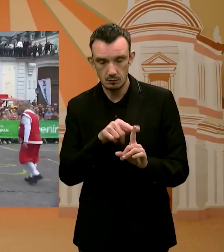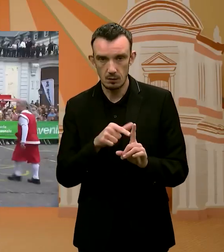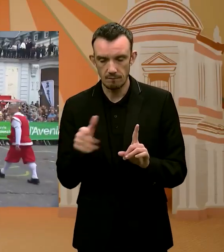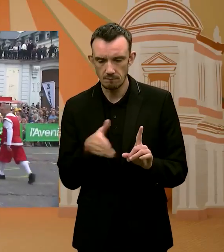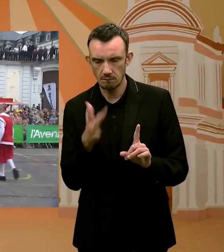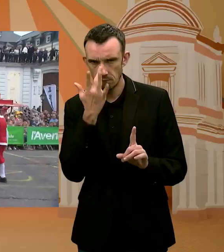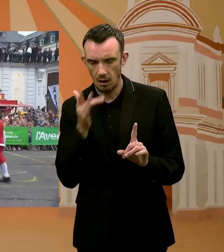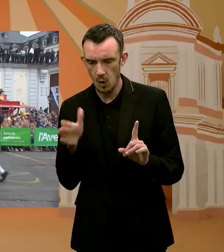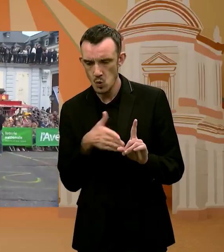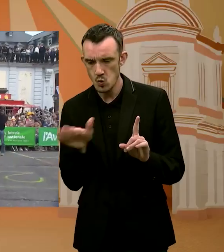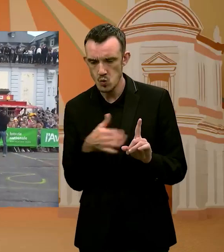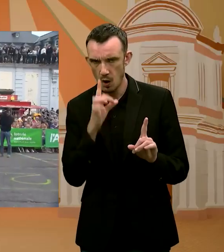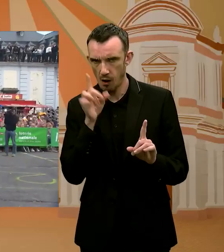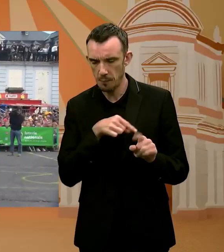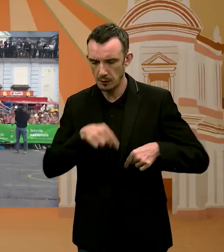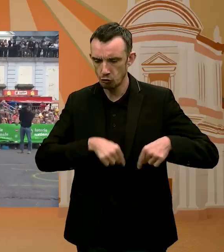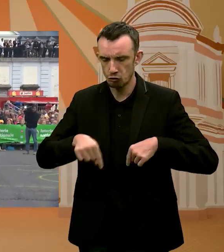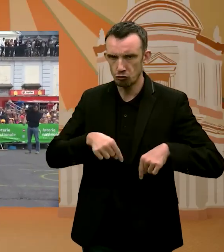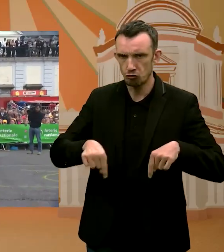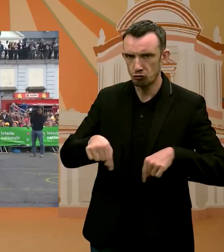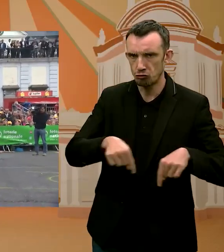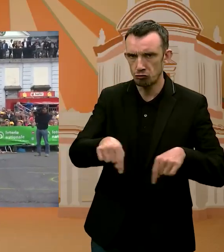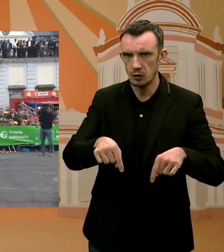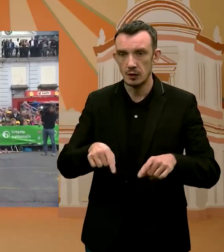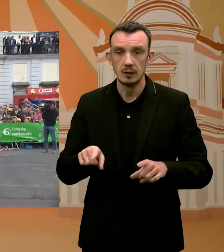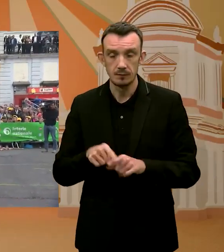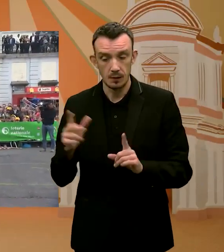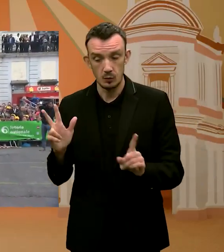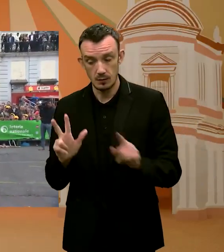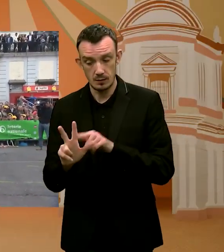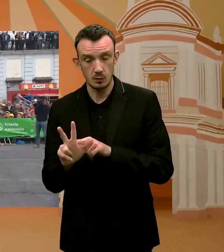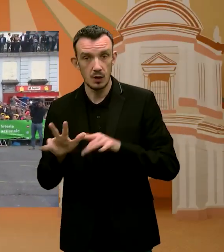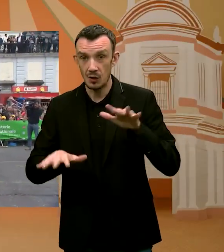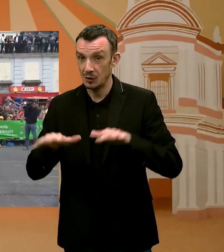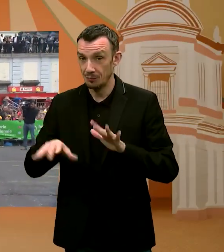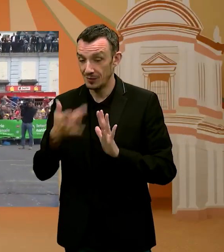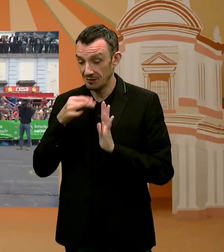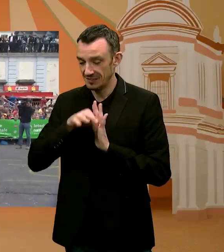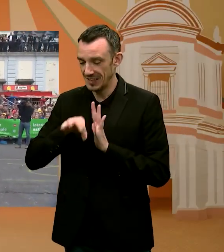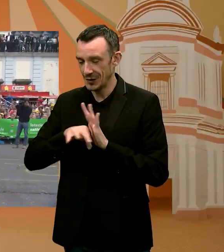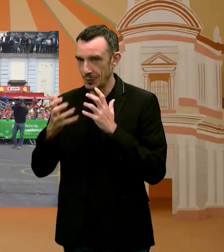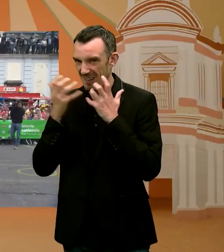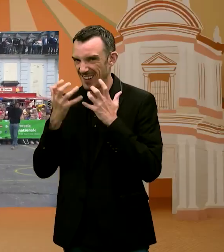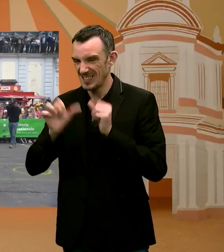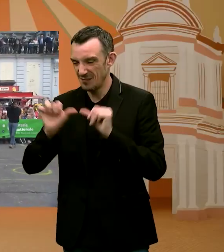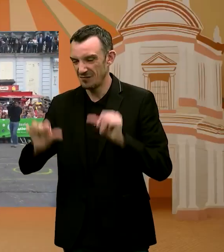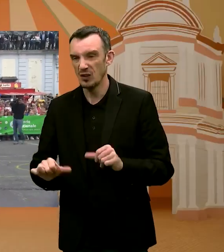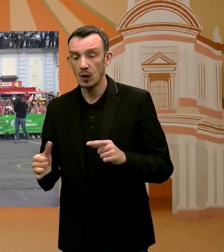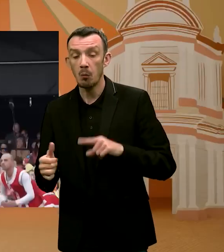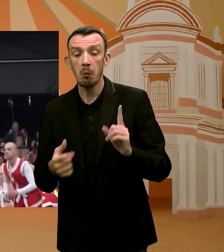très rapidement, et puis il faut croire que les 3 autres, ils gardent de l'énergie pour la suite du combat, bien sûr, parce que c'est pas fini après, évidemment. Ça reste